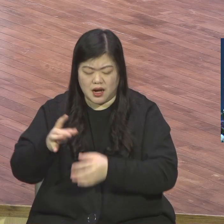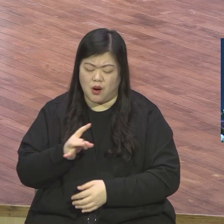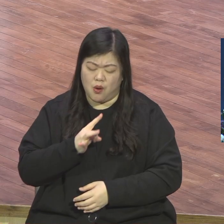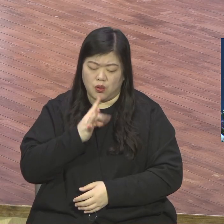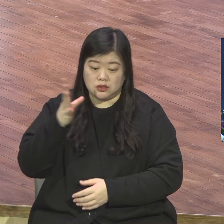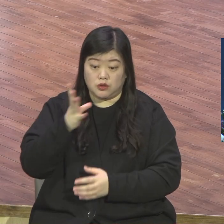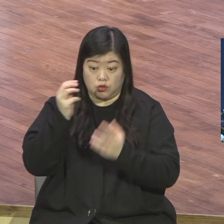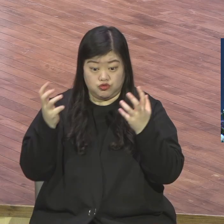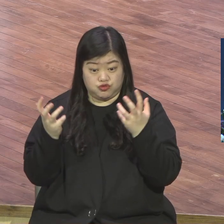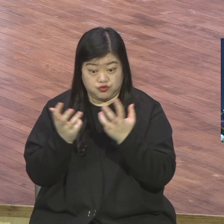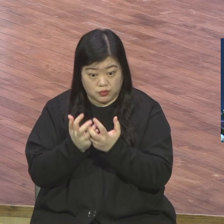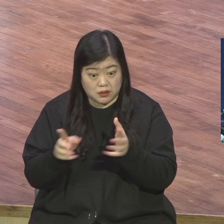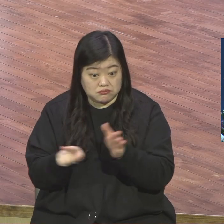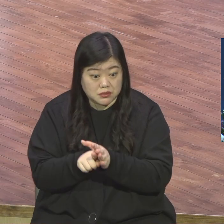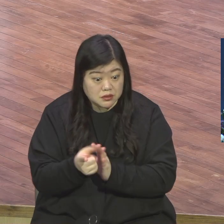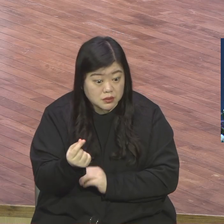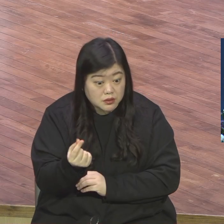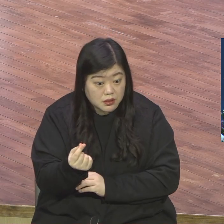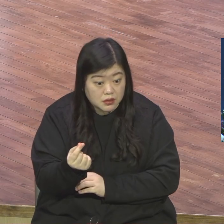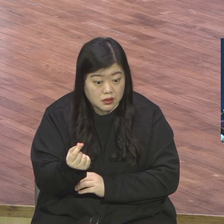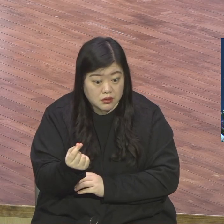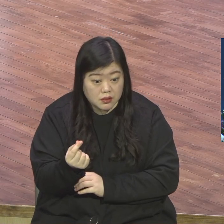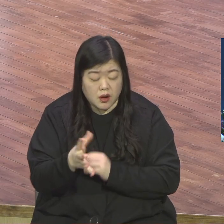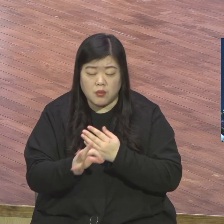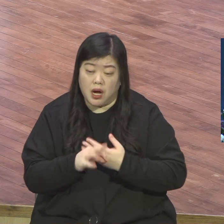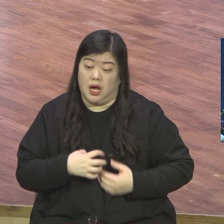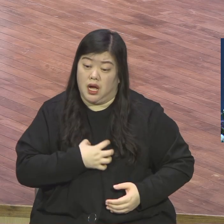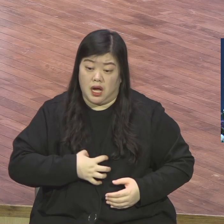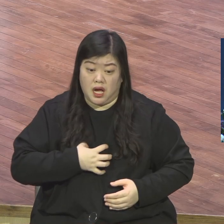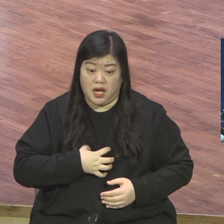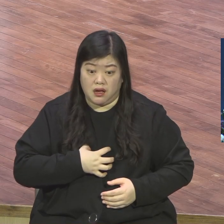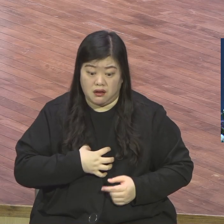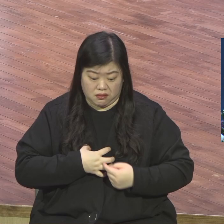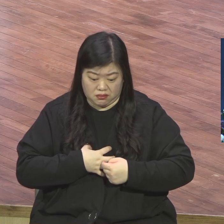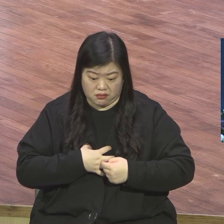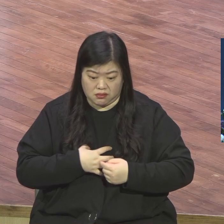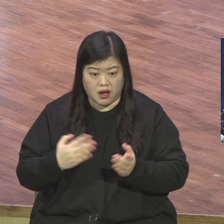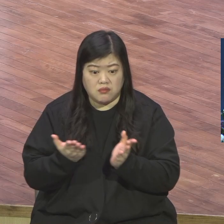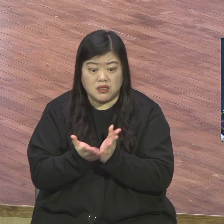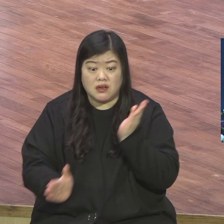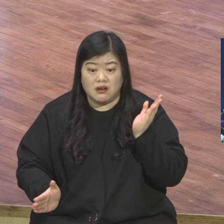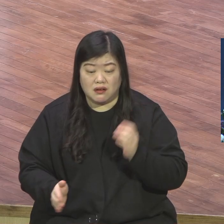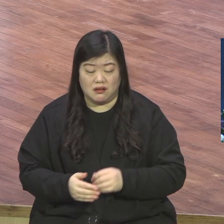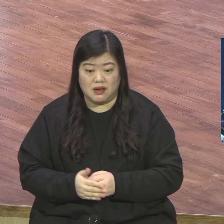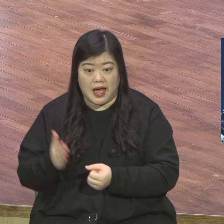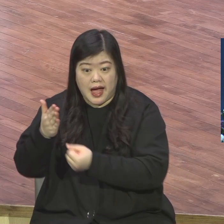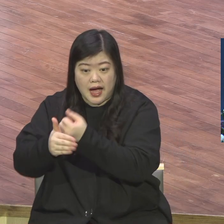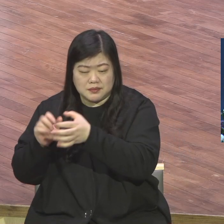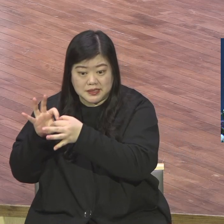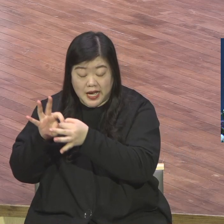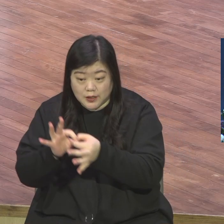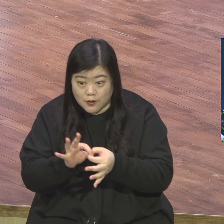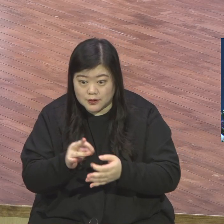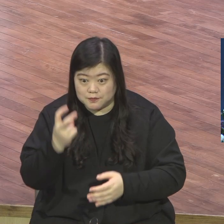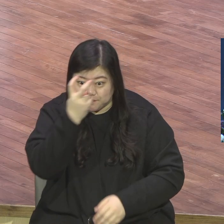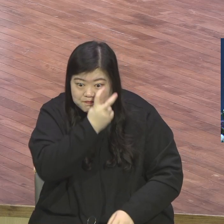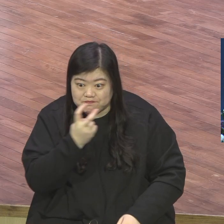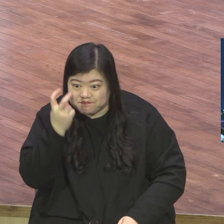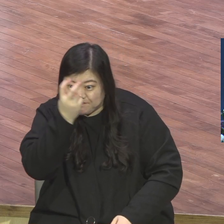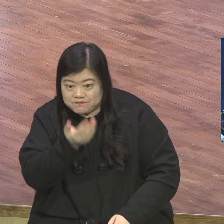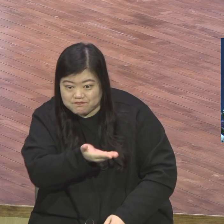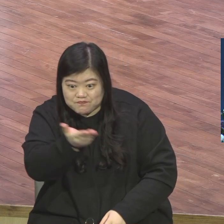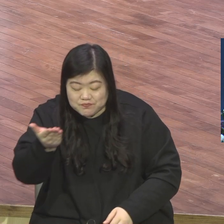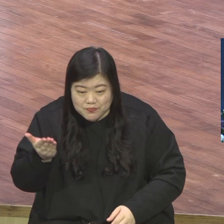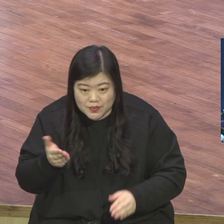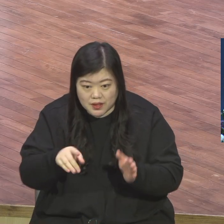눈을 뜨면서 고백하는 이 사람을 하나님께서 눈동자같이 암탉이 날개리 병아리